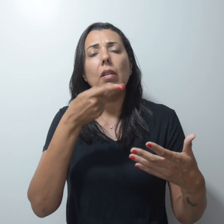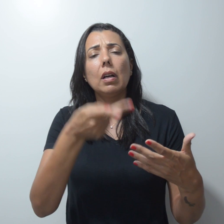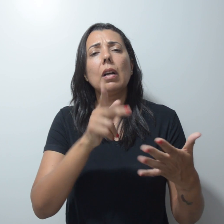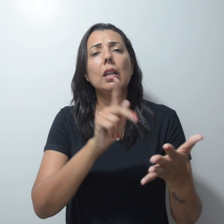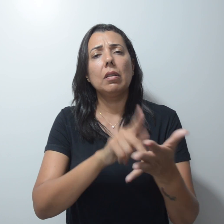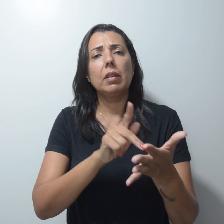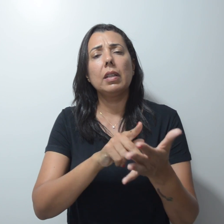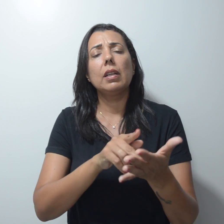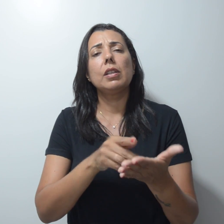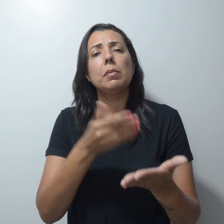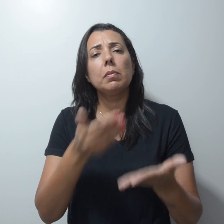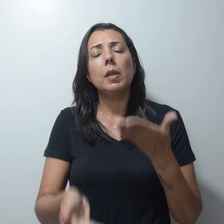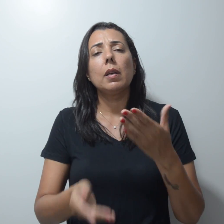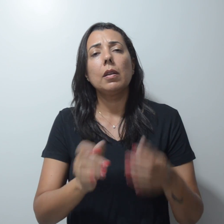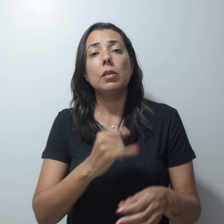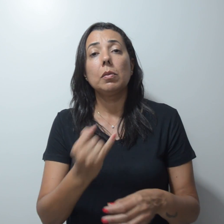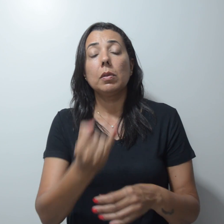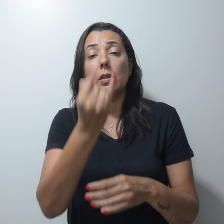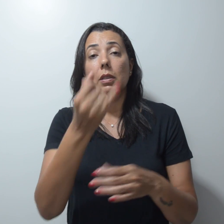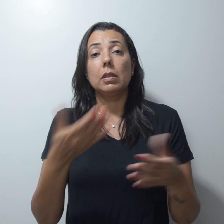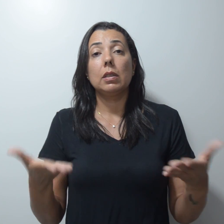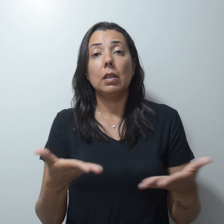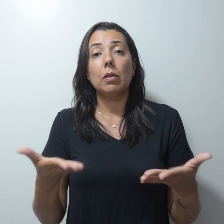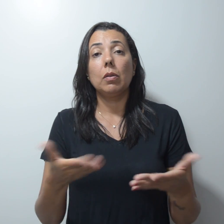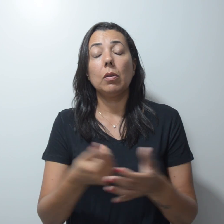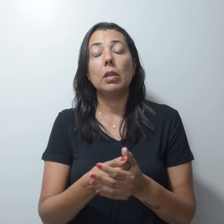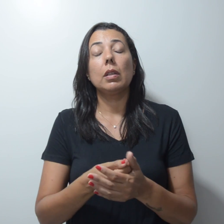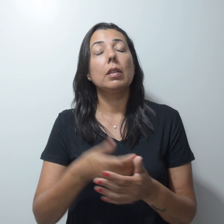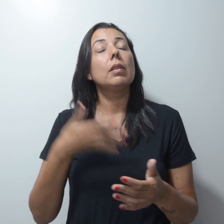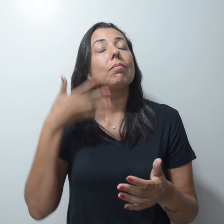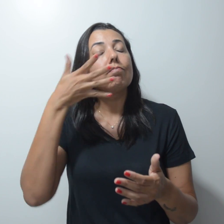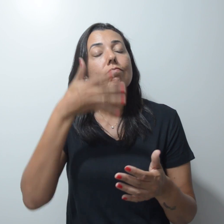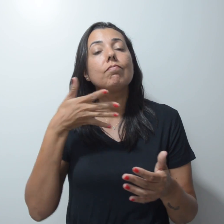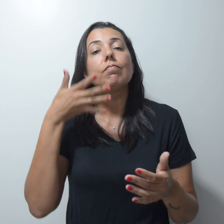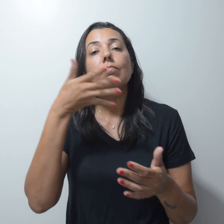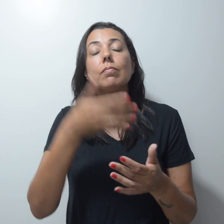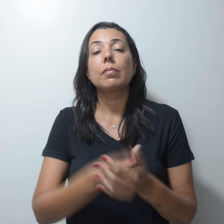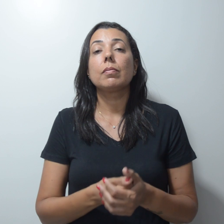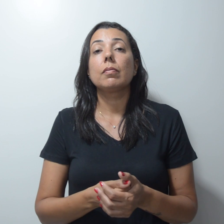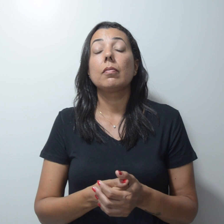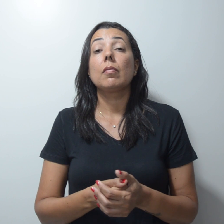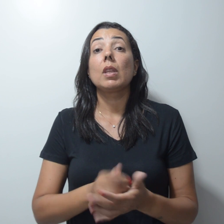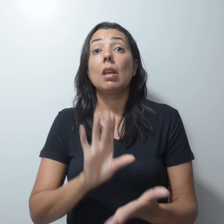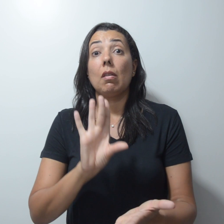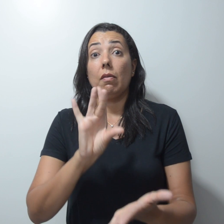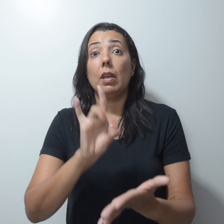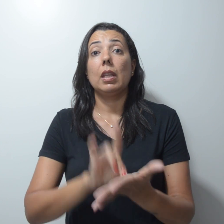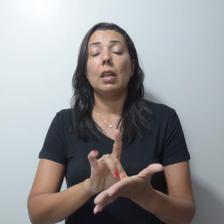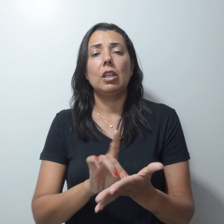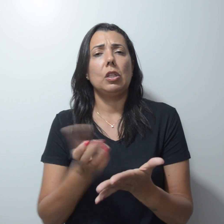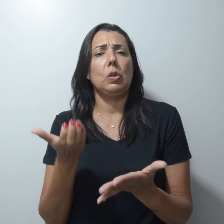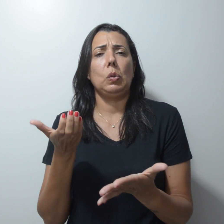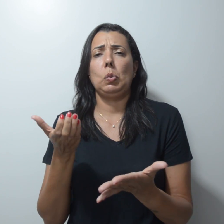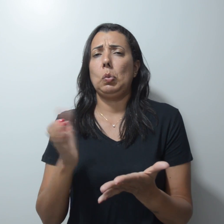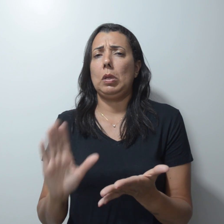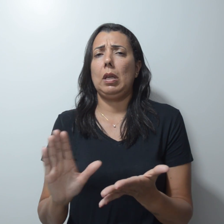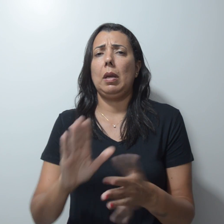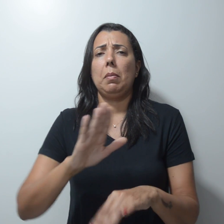perde importância diante do discurso. Fatos são negados, por mais graves